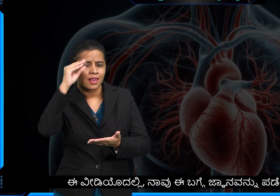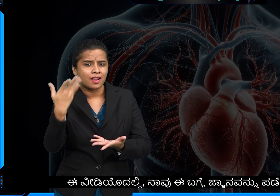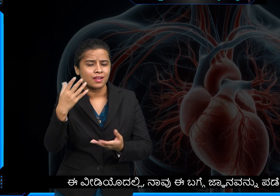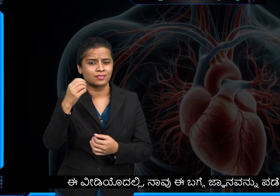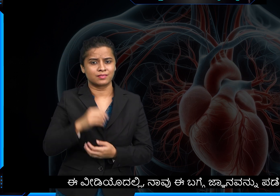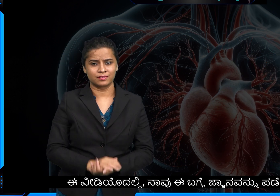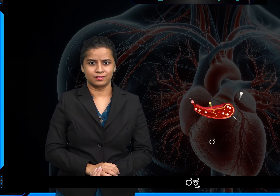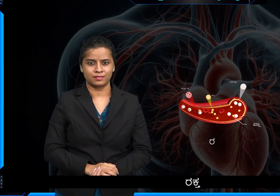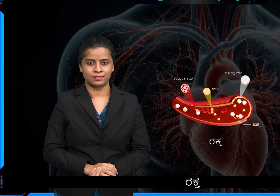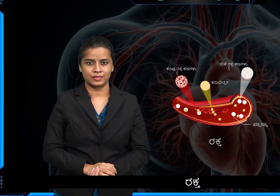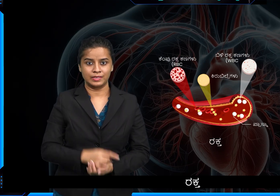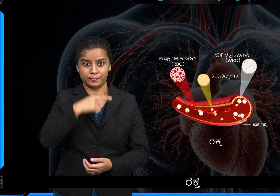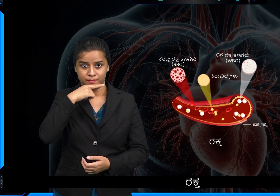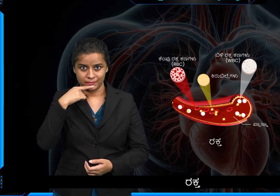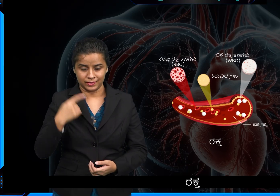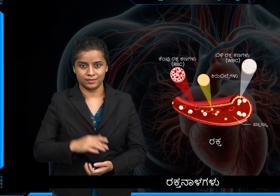ಜ್ಞಾನವನ್ನು ಪಡೆಯುತ್ತೇವೆ.